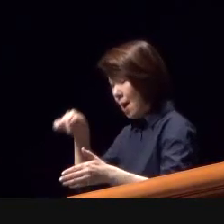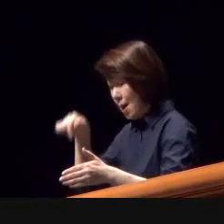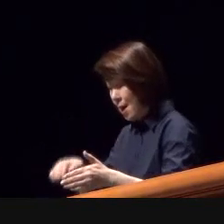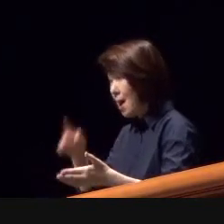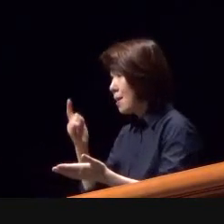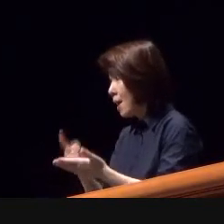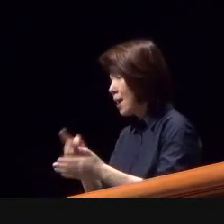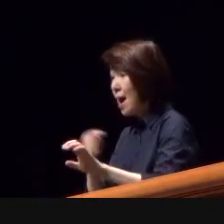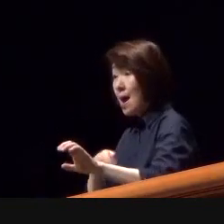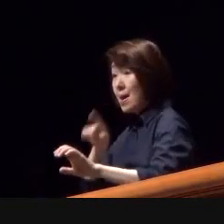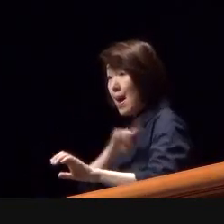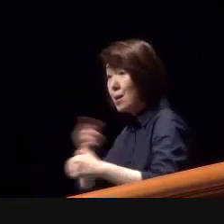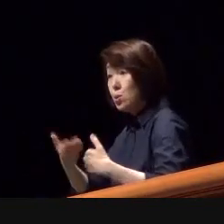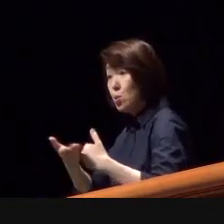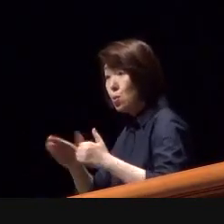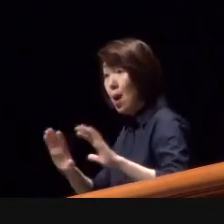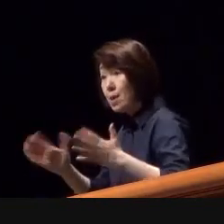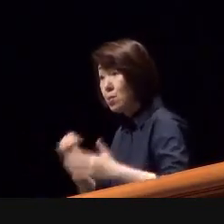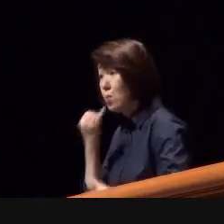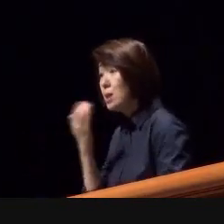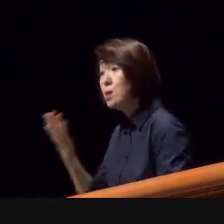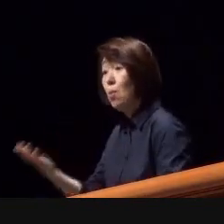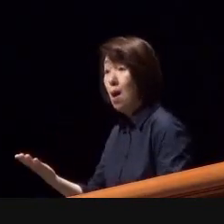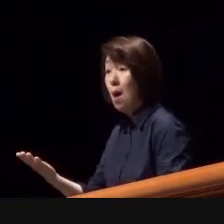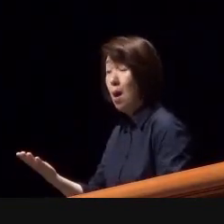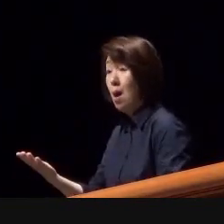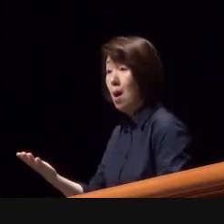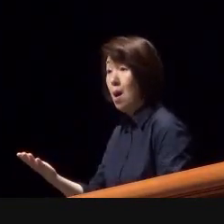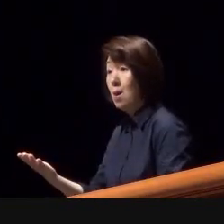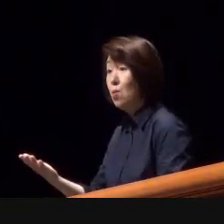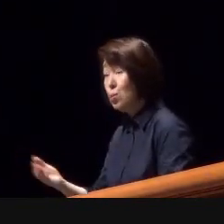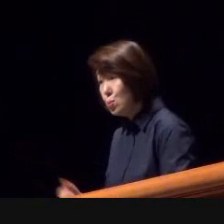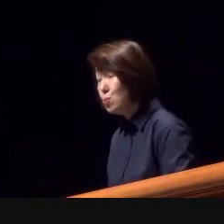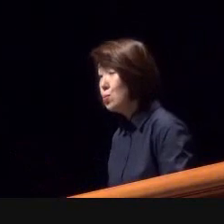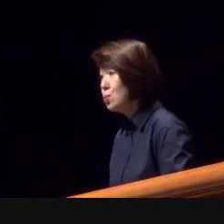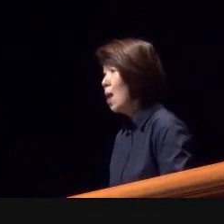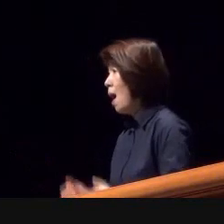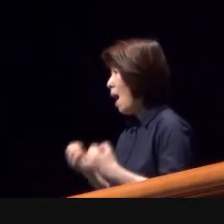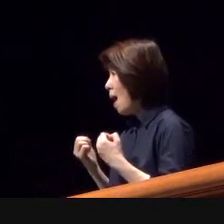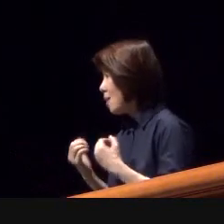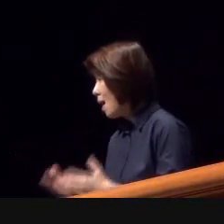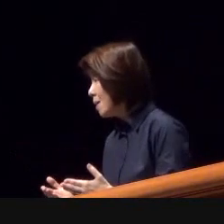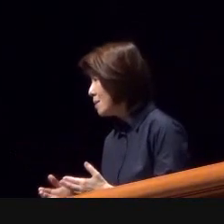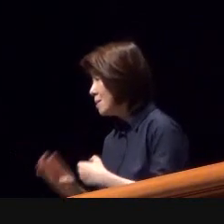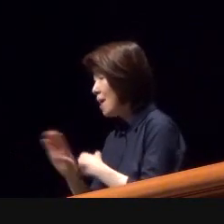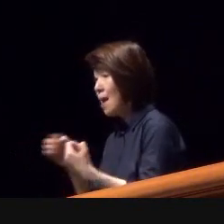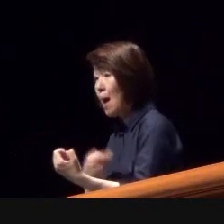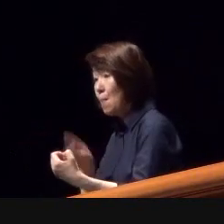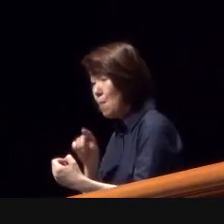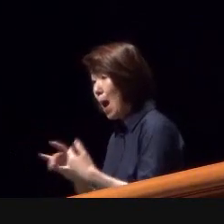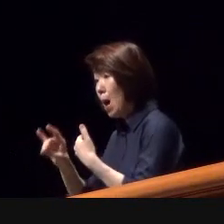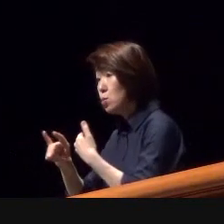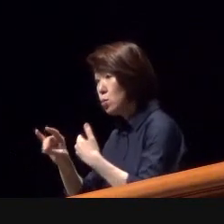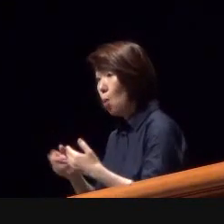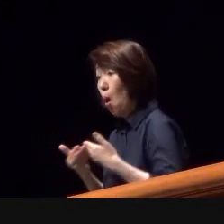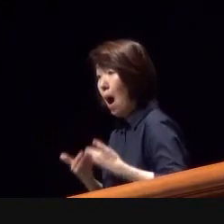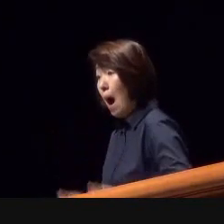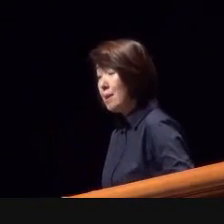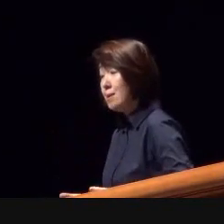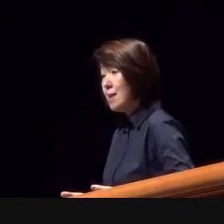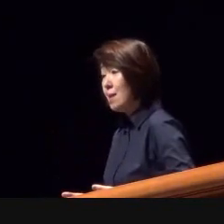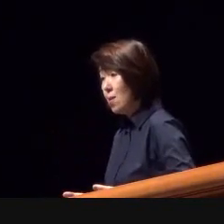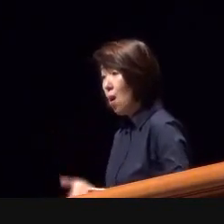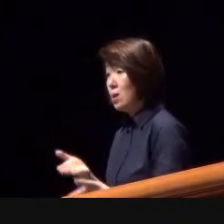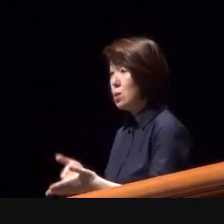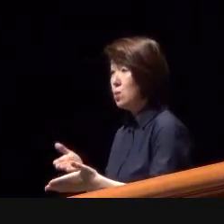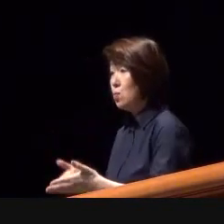力エネルギーを持たなくていいのか、こういう新しい原発安全神話が今ですね、たけだけ